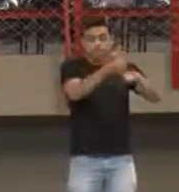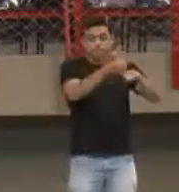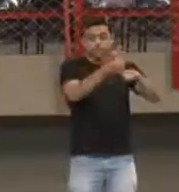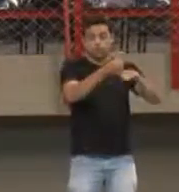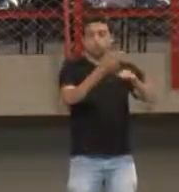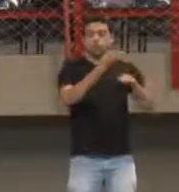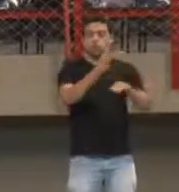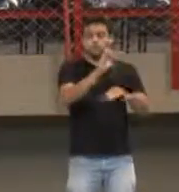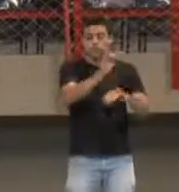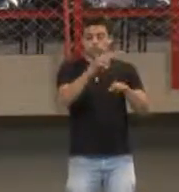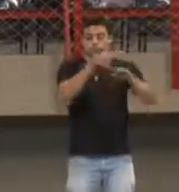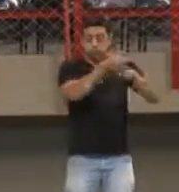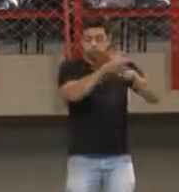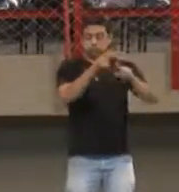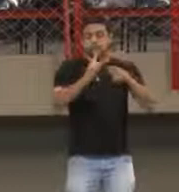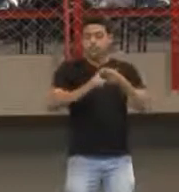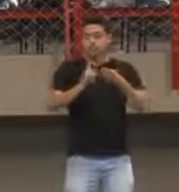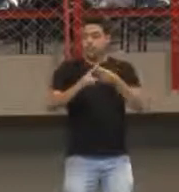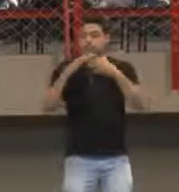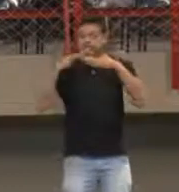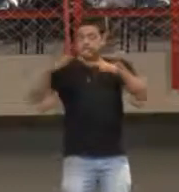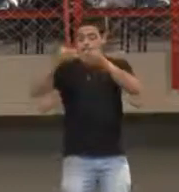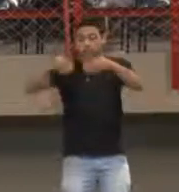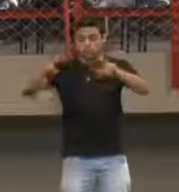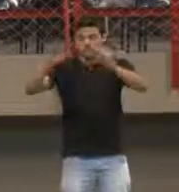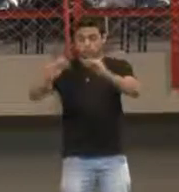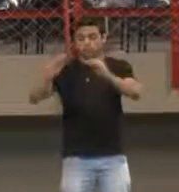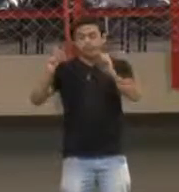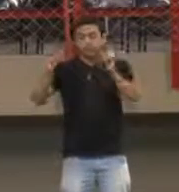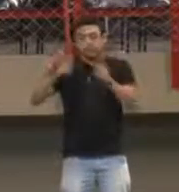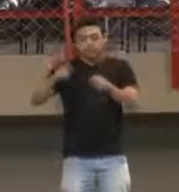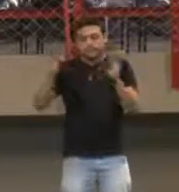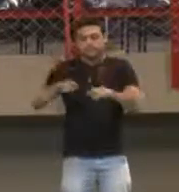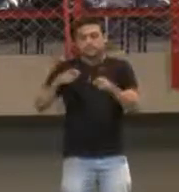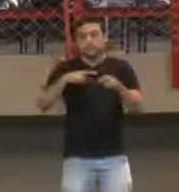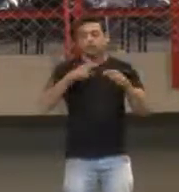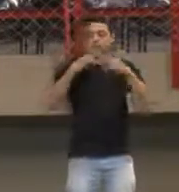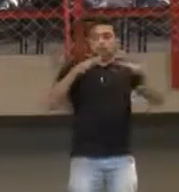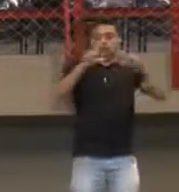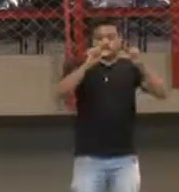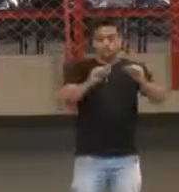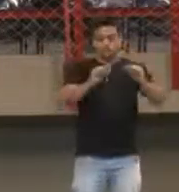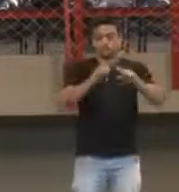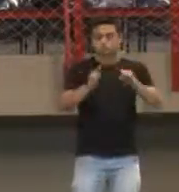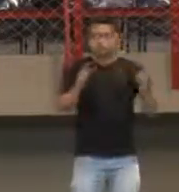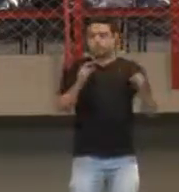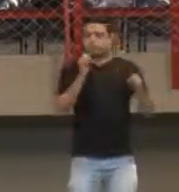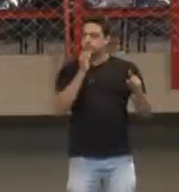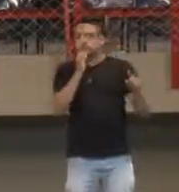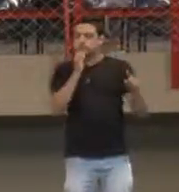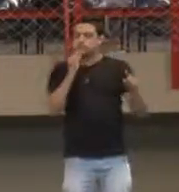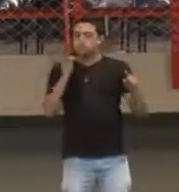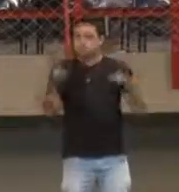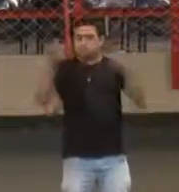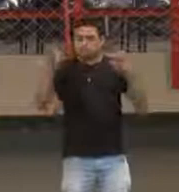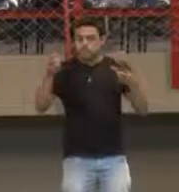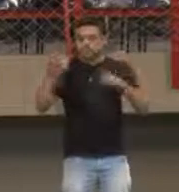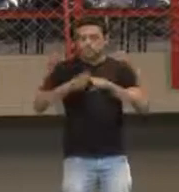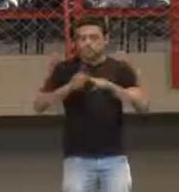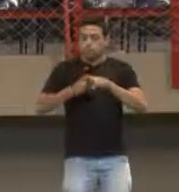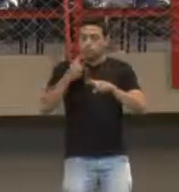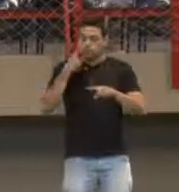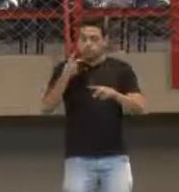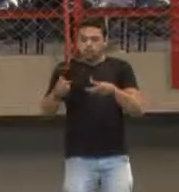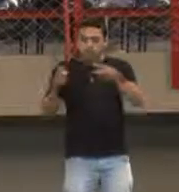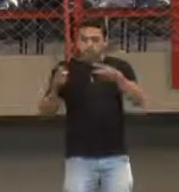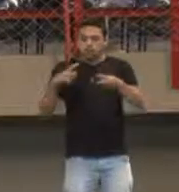pois tem menor impacto ambiental e maior disponibilidade. Beleza, tem um menor impacto ambiental. Mas, gente, você percebe